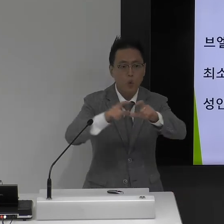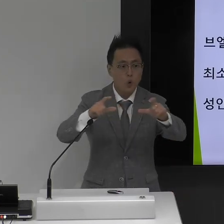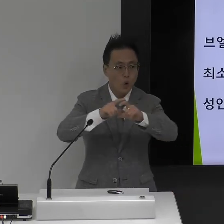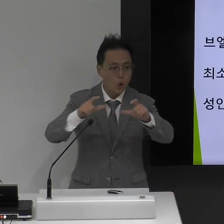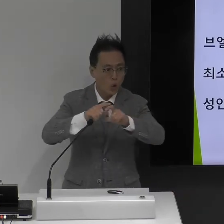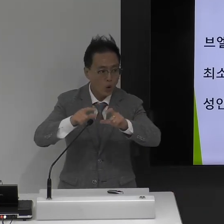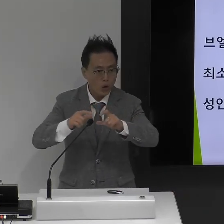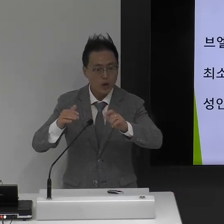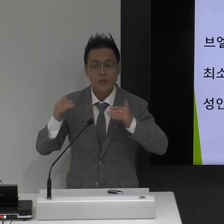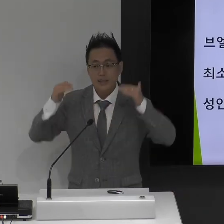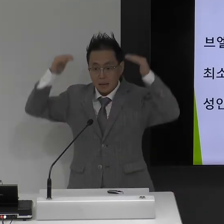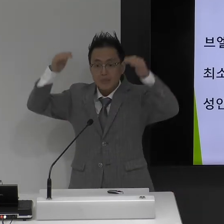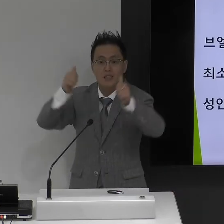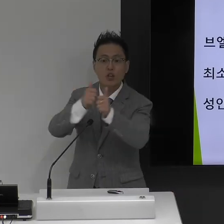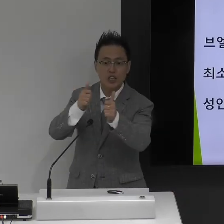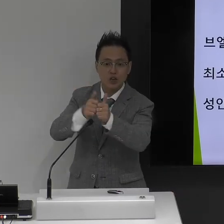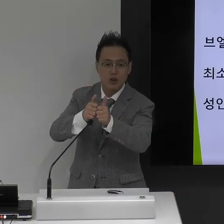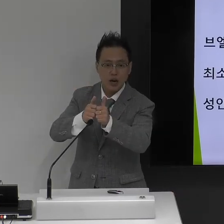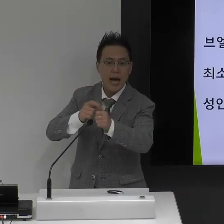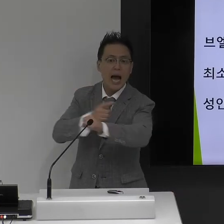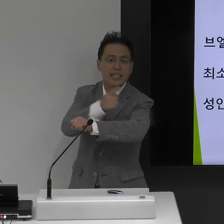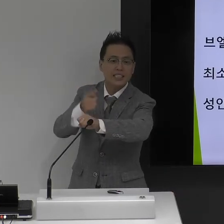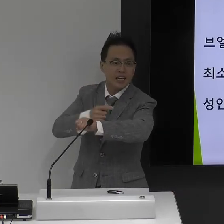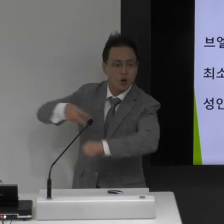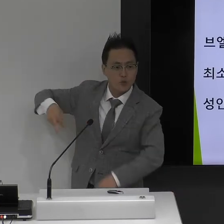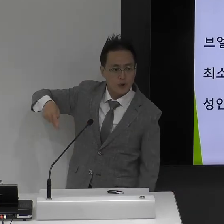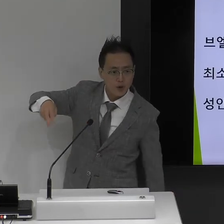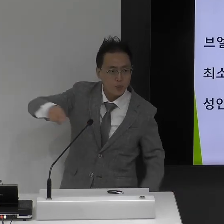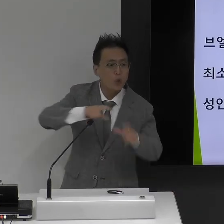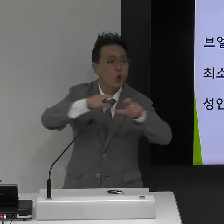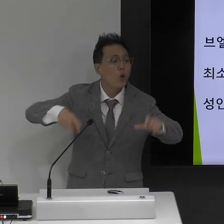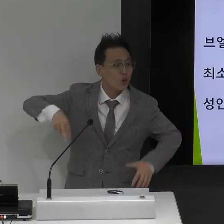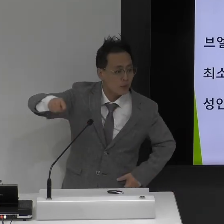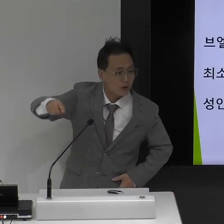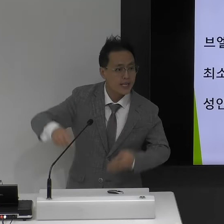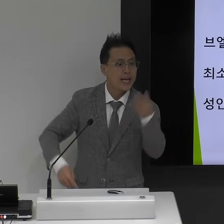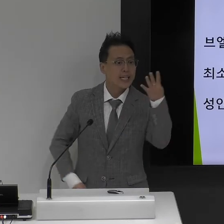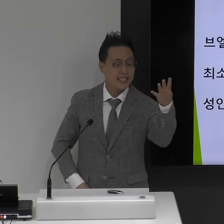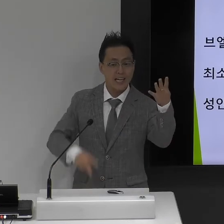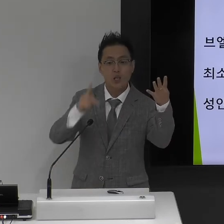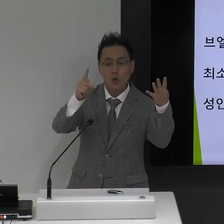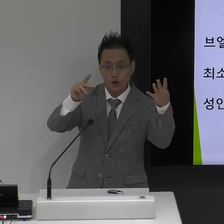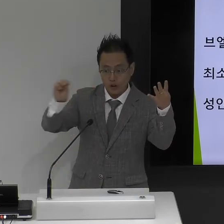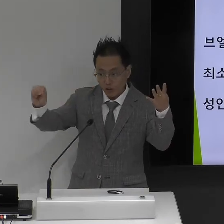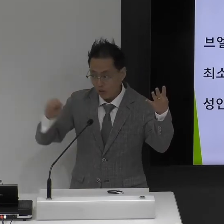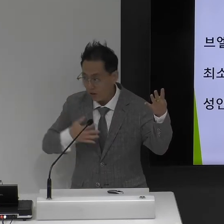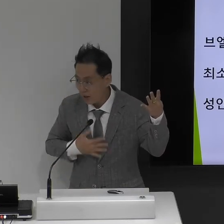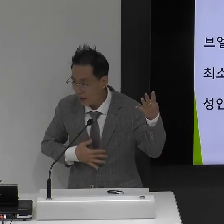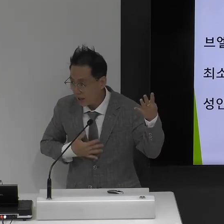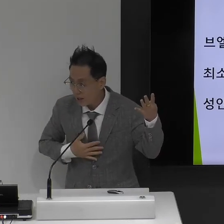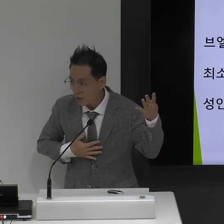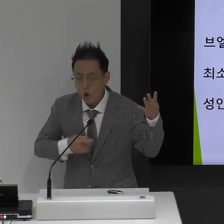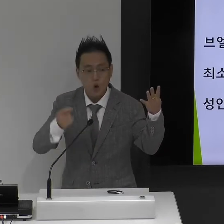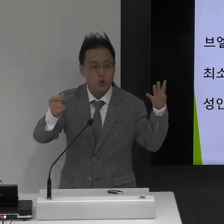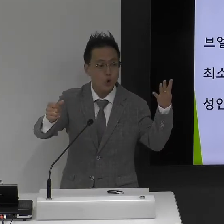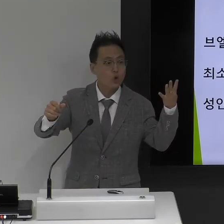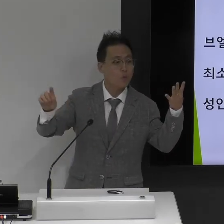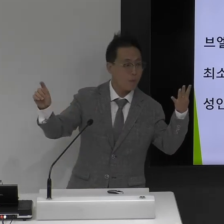보통 남자 성인이요 1시간 걸으면, 보통 걸으면 4km 걸어요. 조금